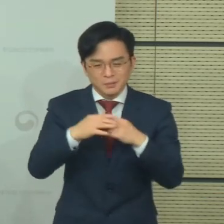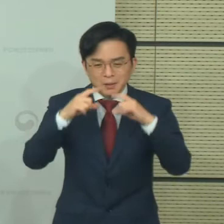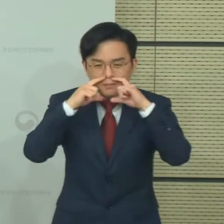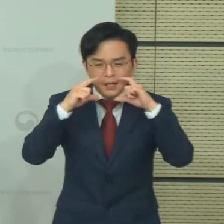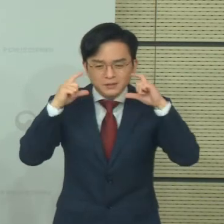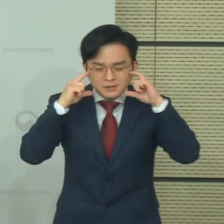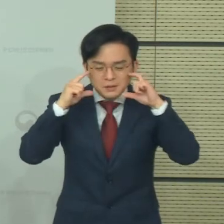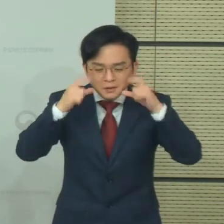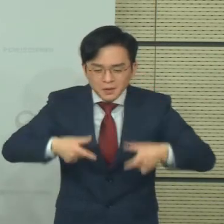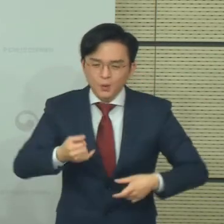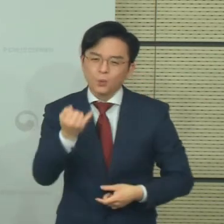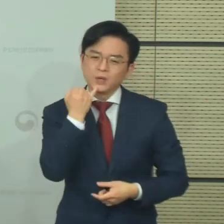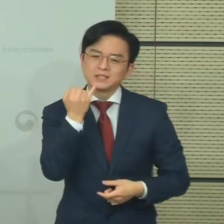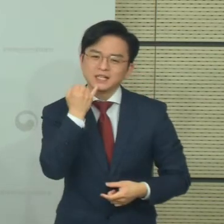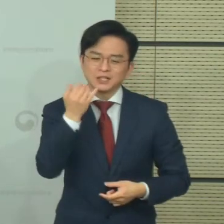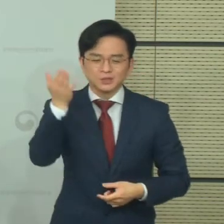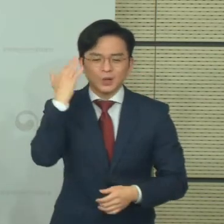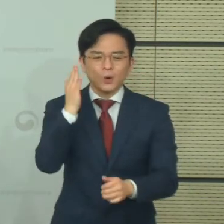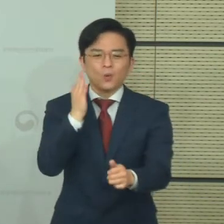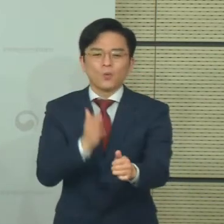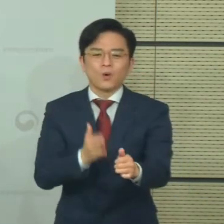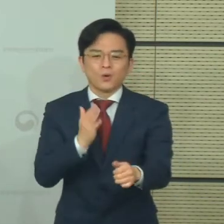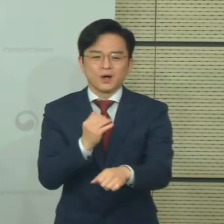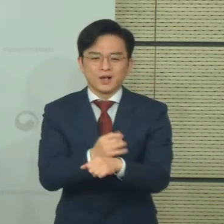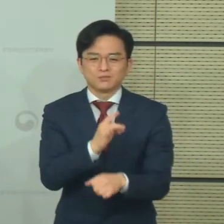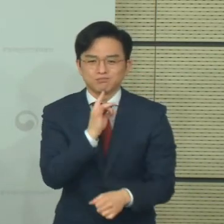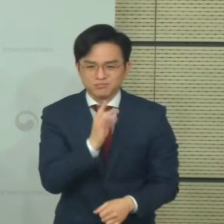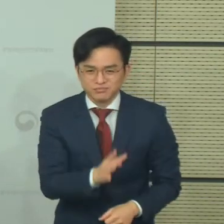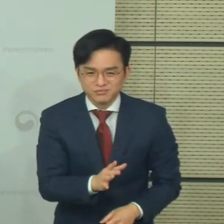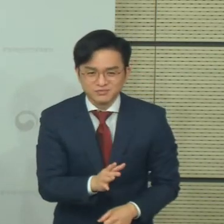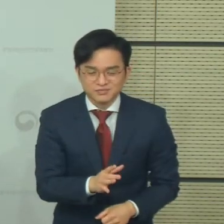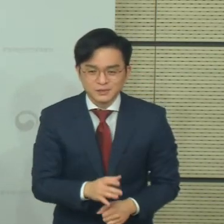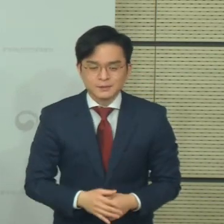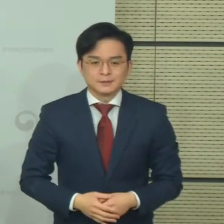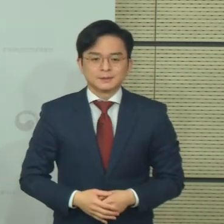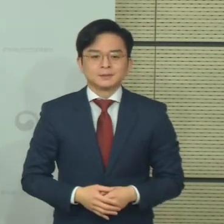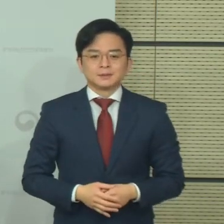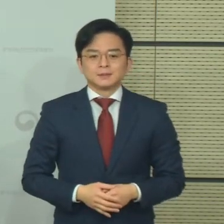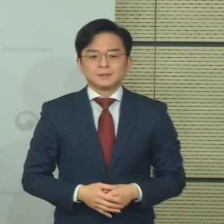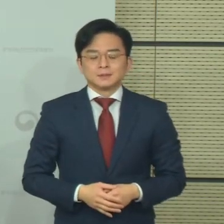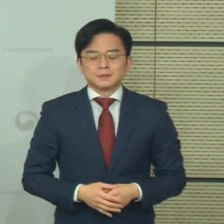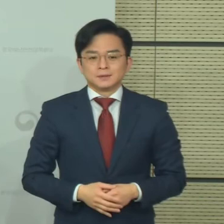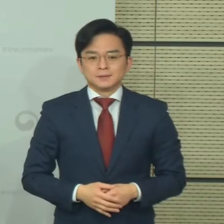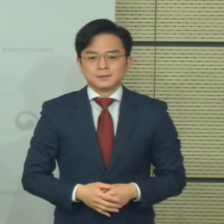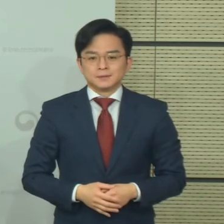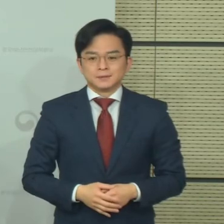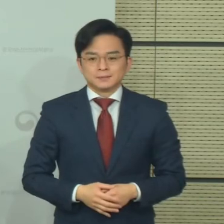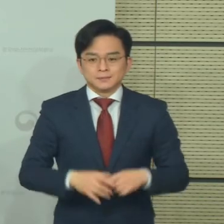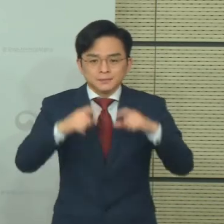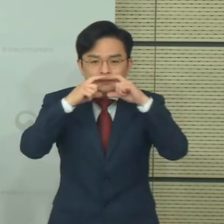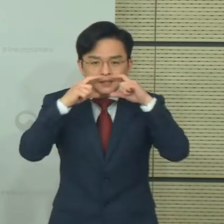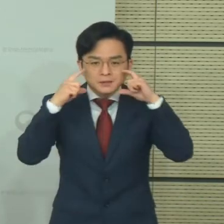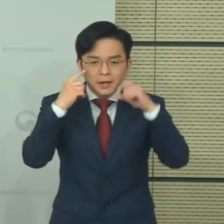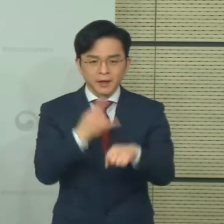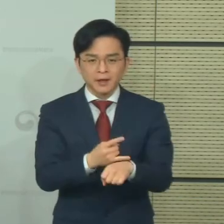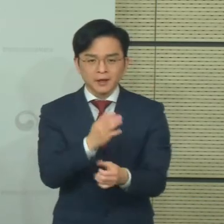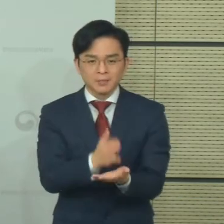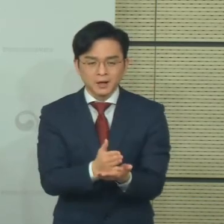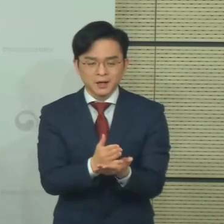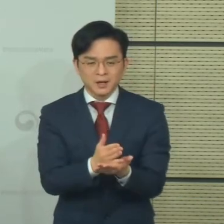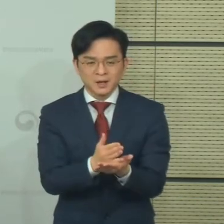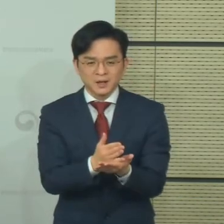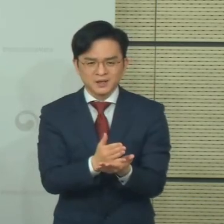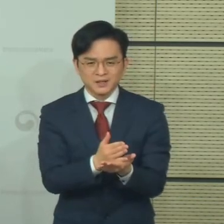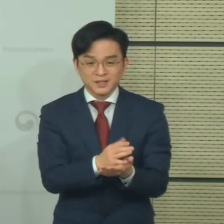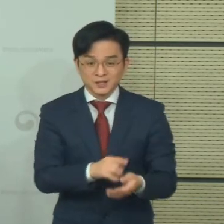부분들은 아니었고요. 그래서 저희가 어떤 마스크에 대해서 상당히 좀 민감한 부분에 대해서는 뭐 저희들도 충분하게